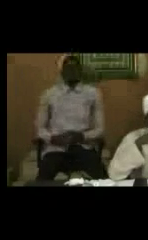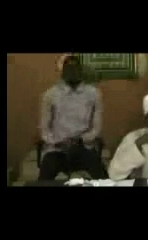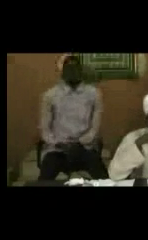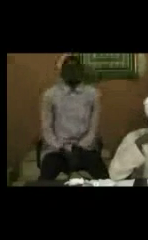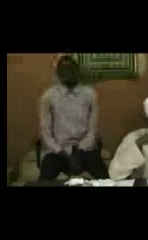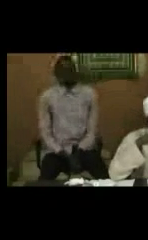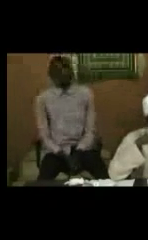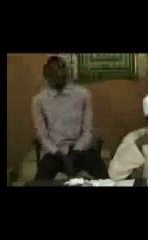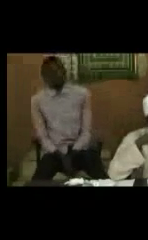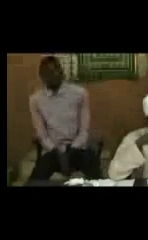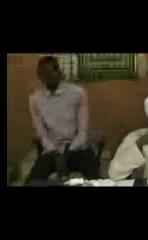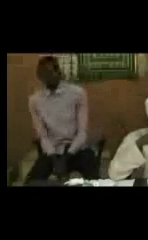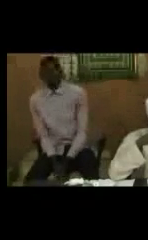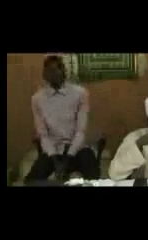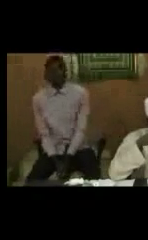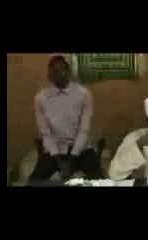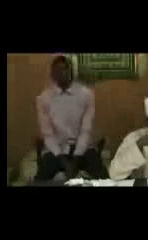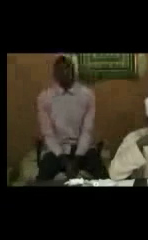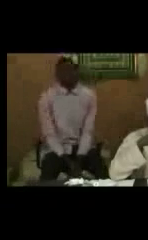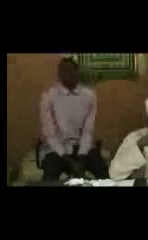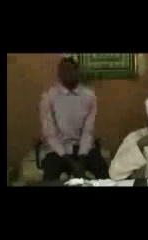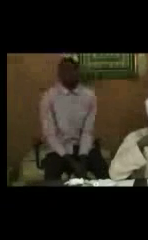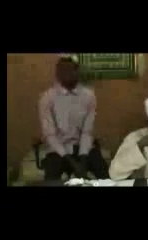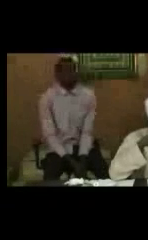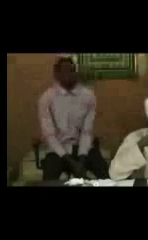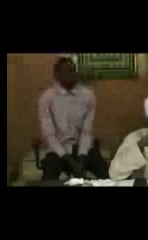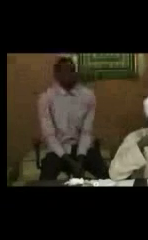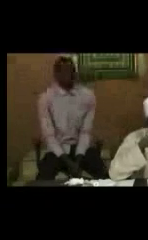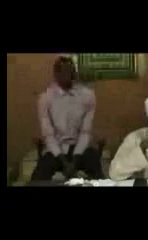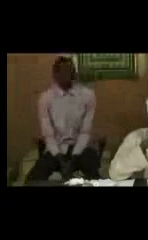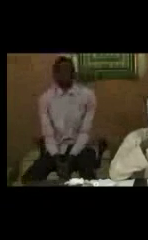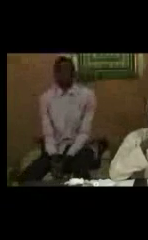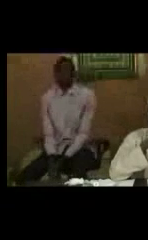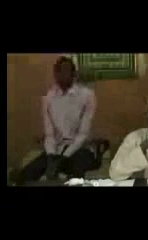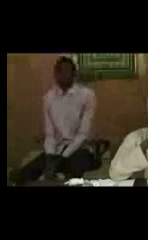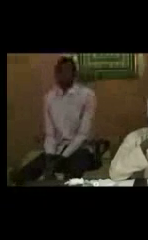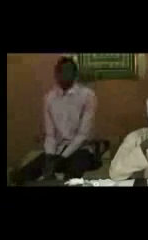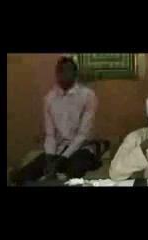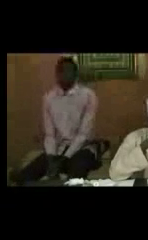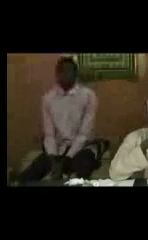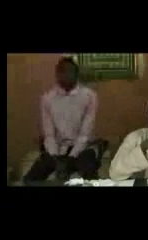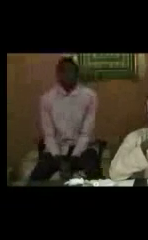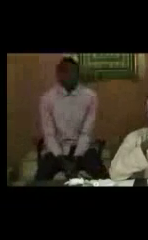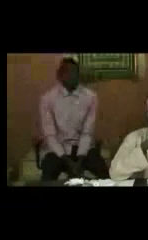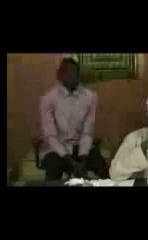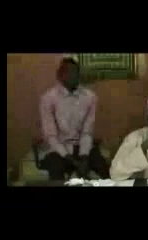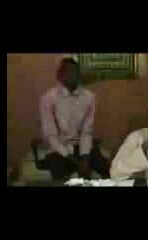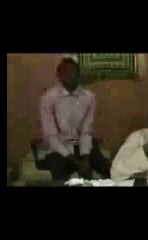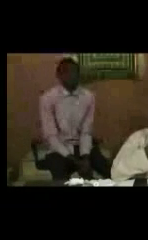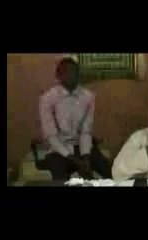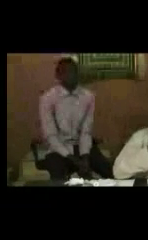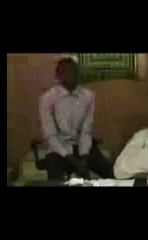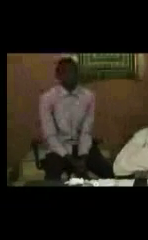pe lagbagagba wa odo lamarin lamarin lamarin gba wa odo tamedo tamedo so pe